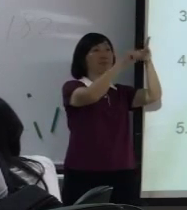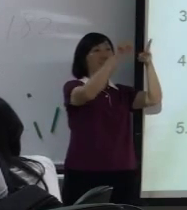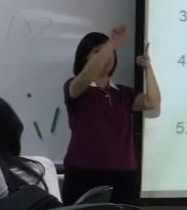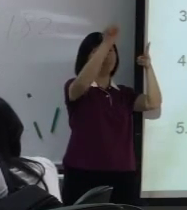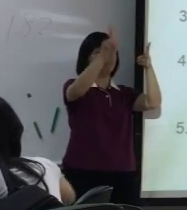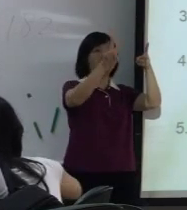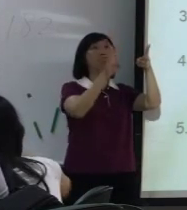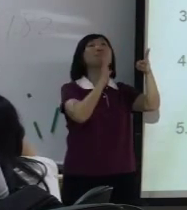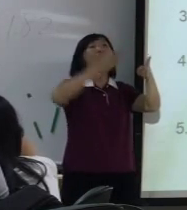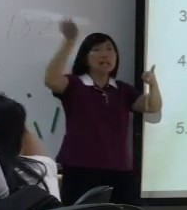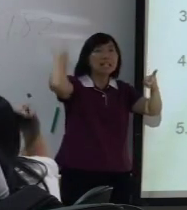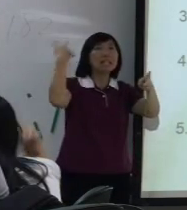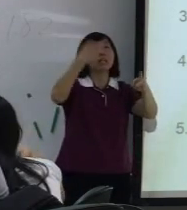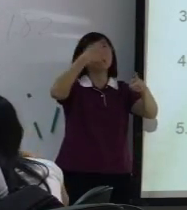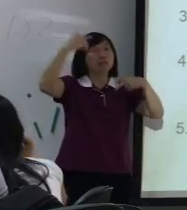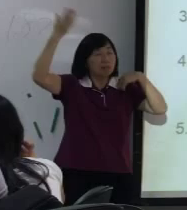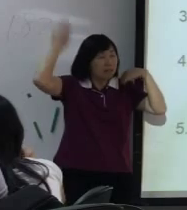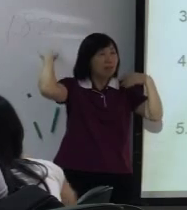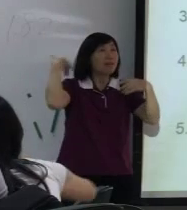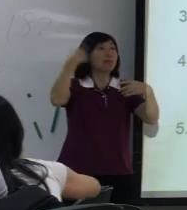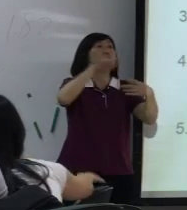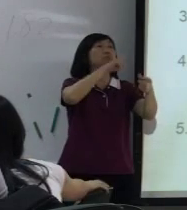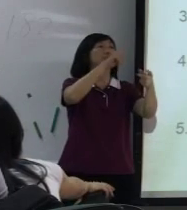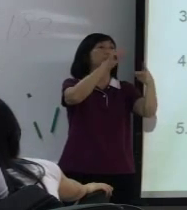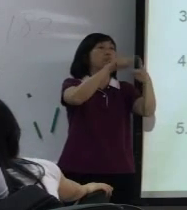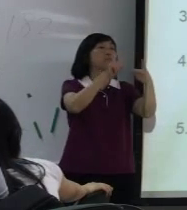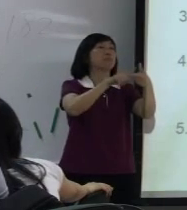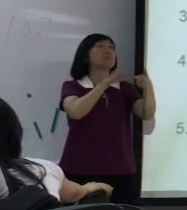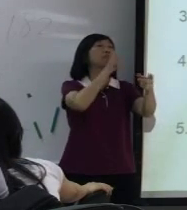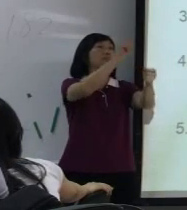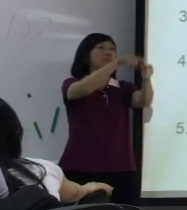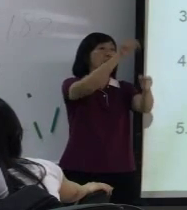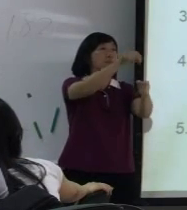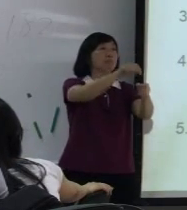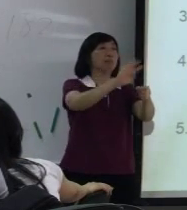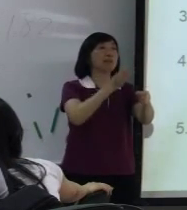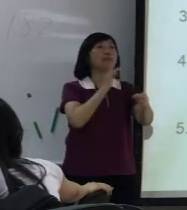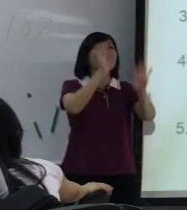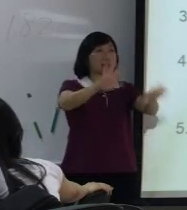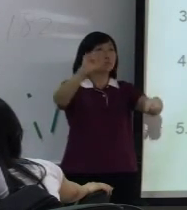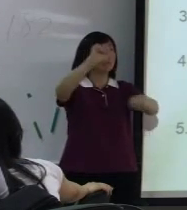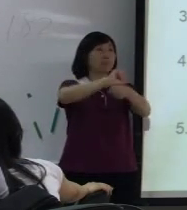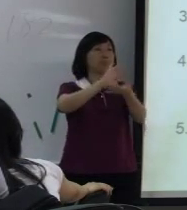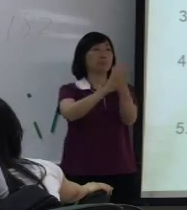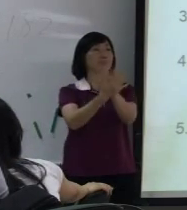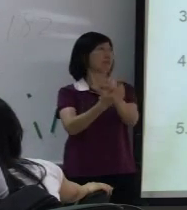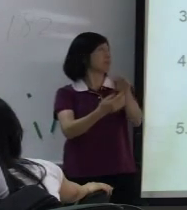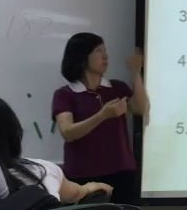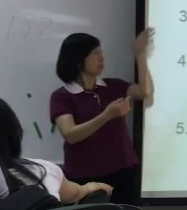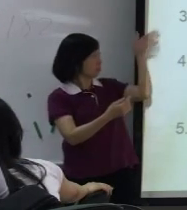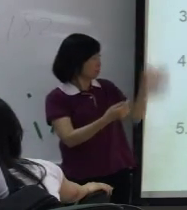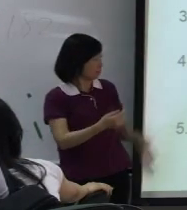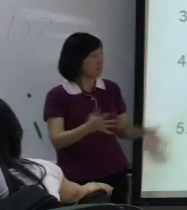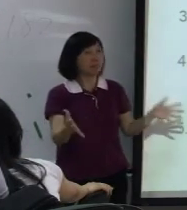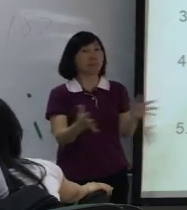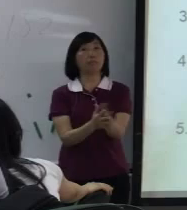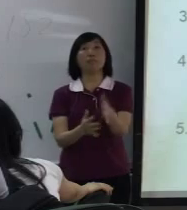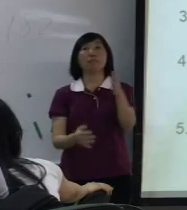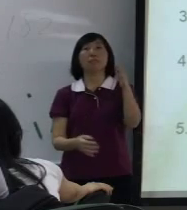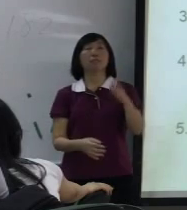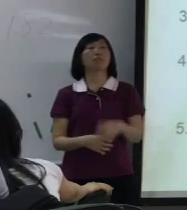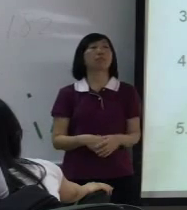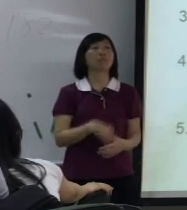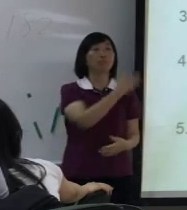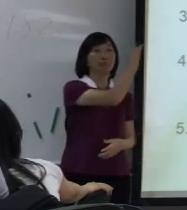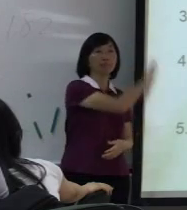目标了。哦，那我们现在把它扩大成这三个目标，就最主要